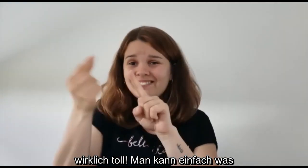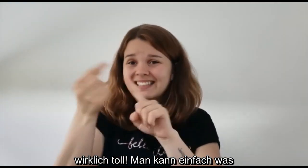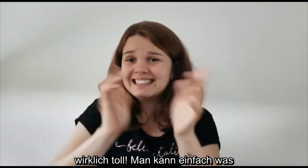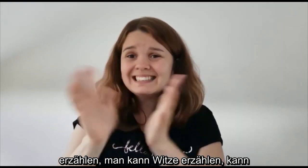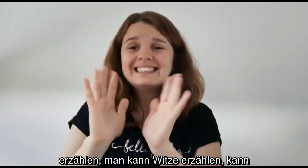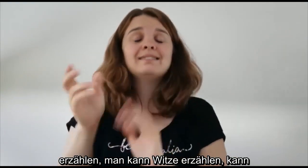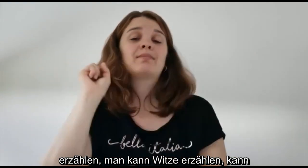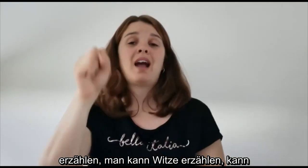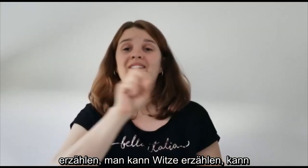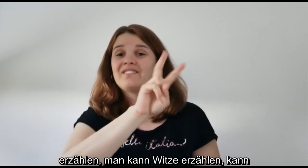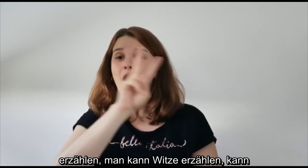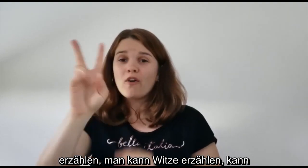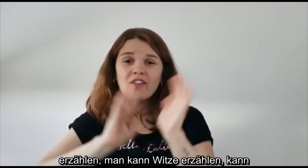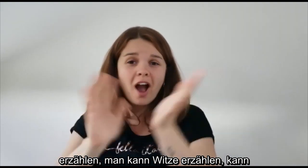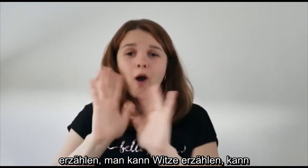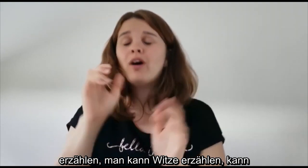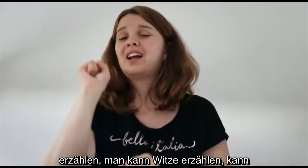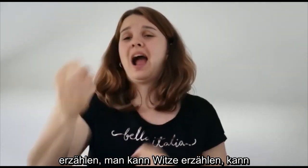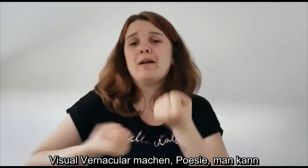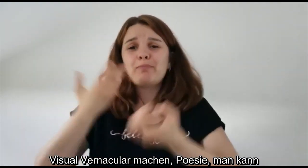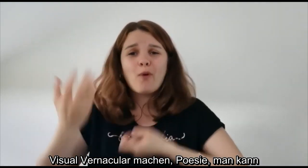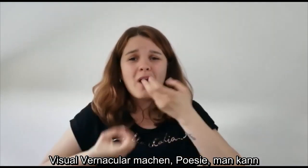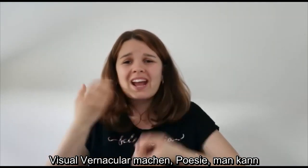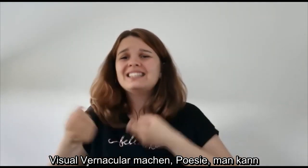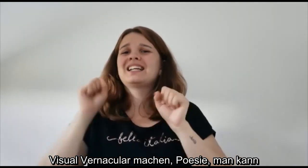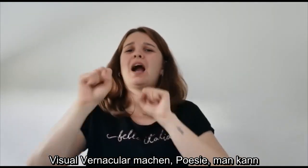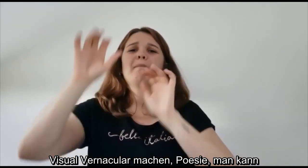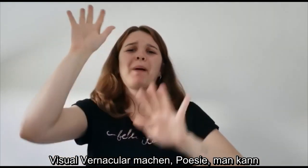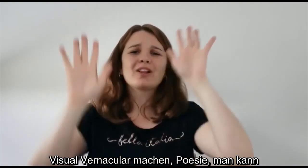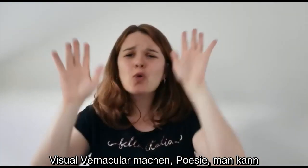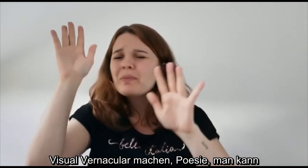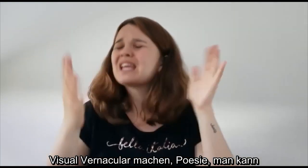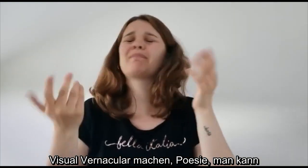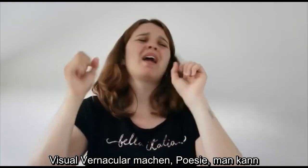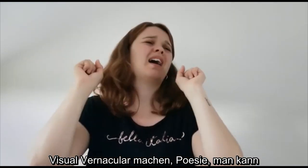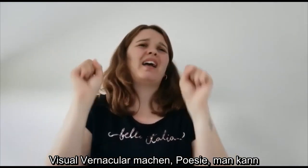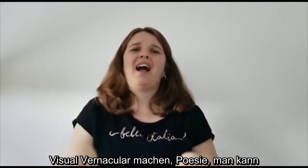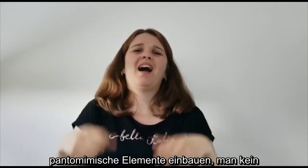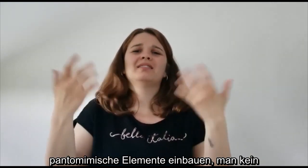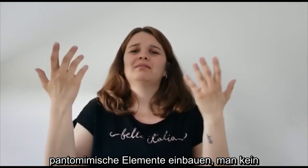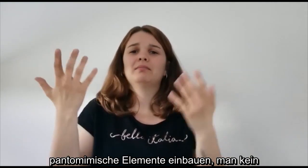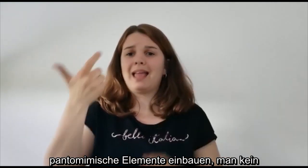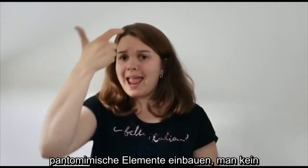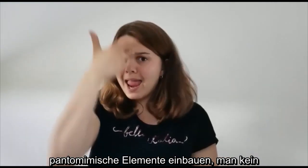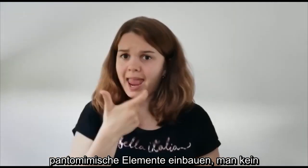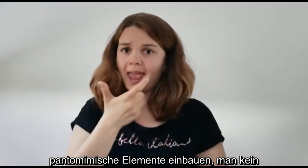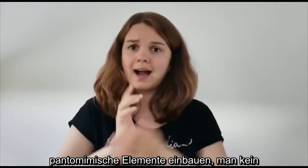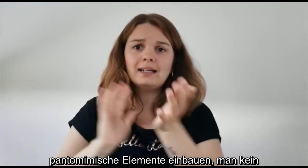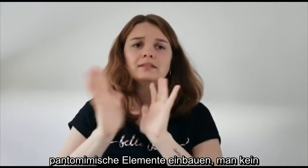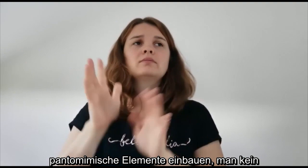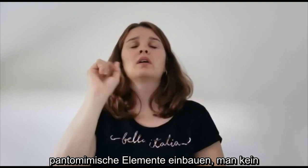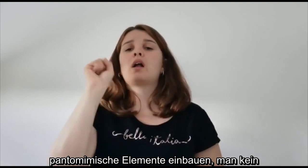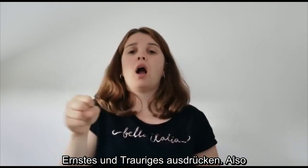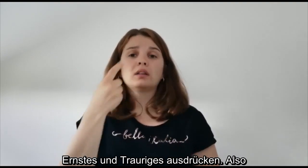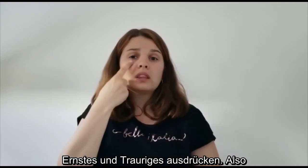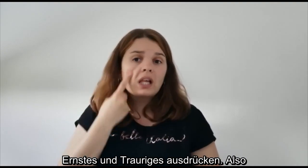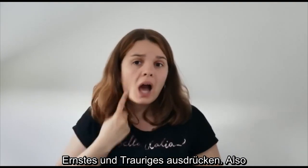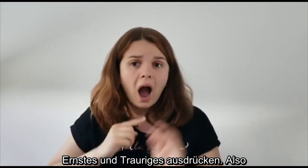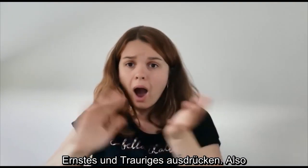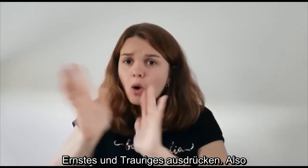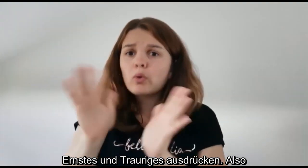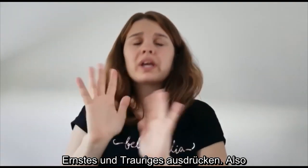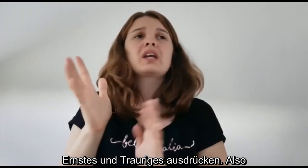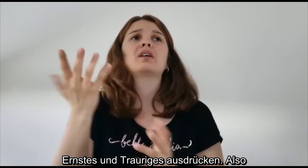kann einfach was erzählen Man kann Witze erzählen Man kann Visual Vernacular machen Poesie Man kann pantomimische Elemente einbauen Man kann